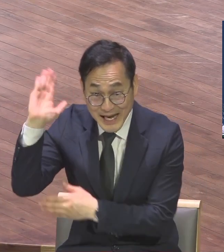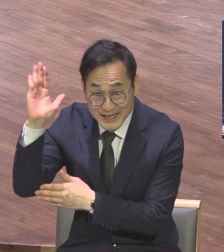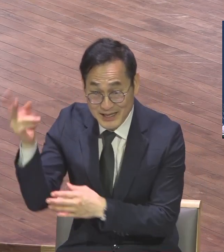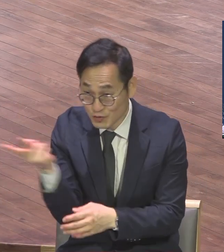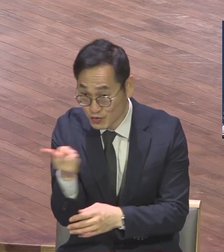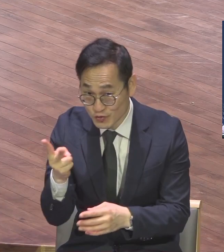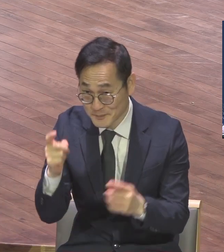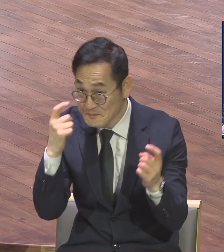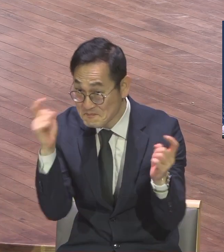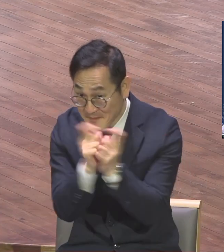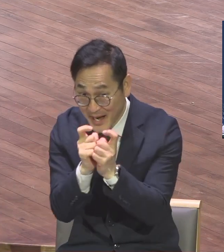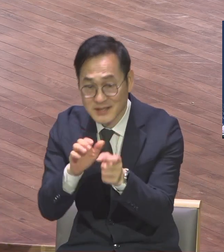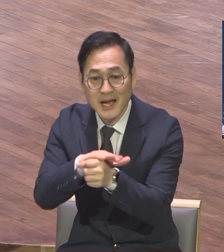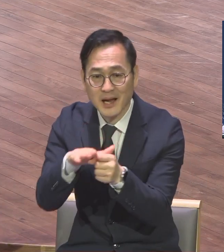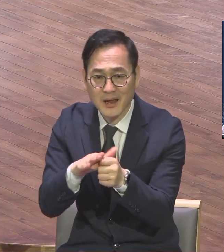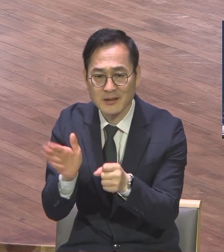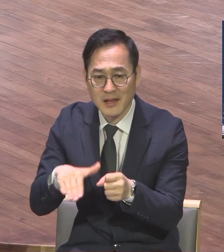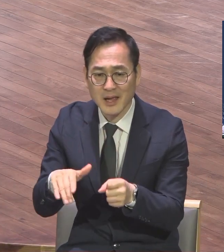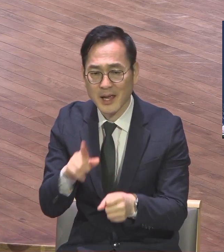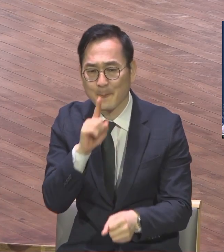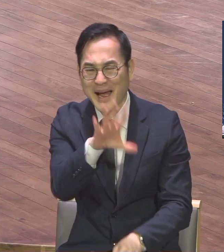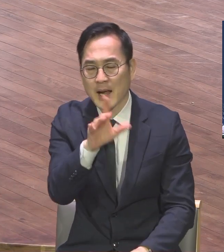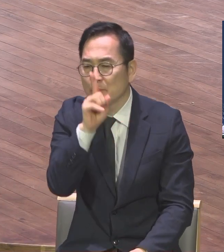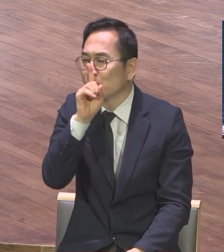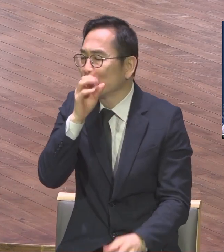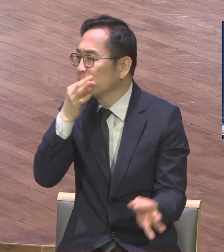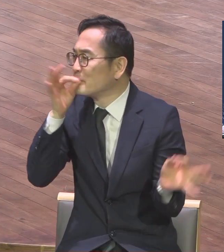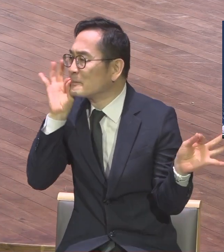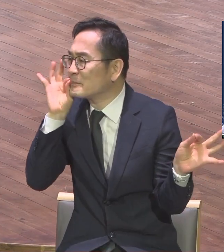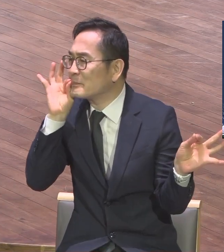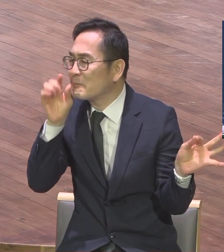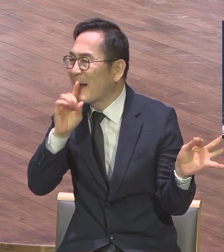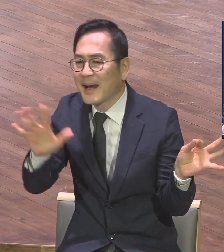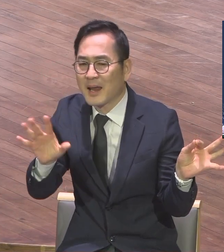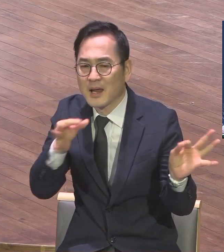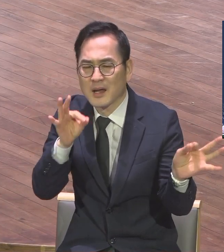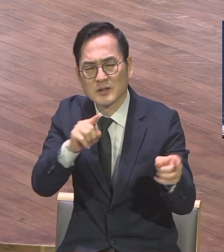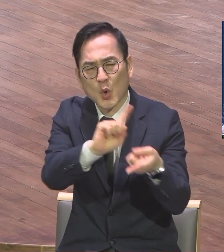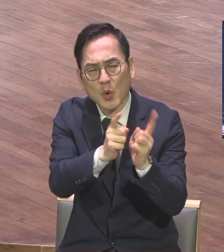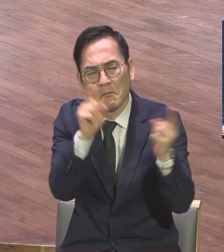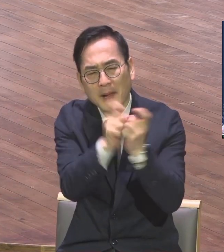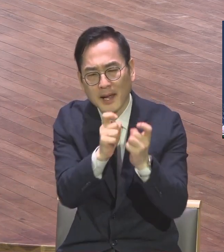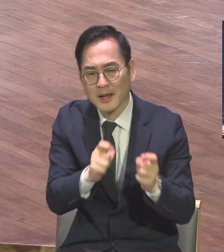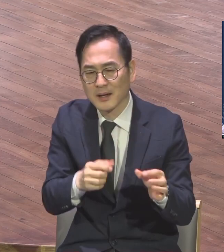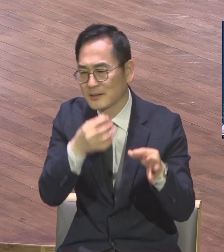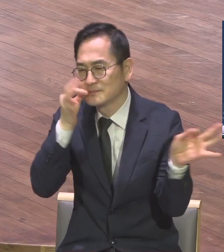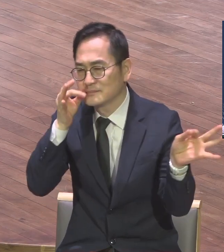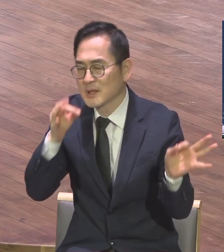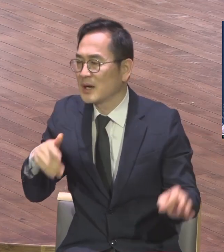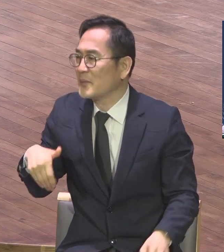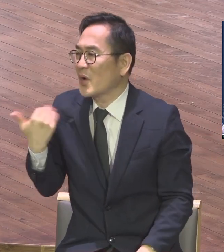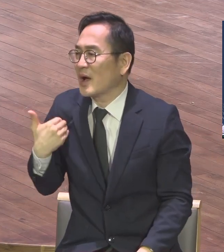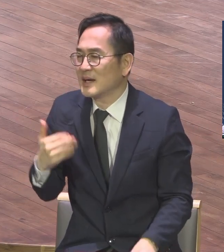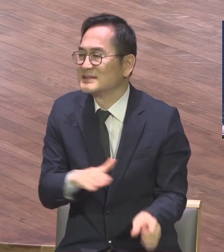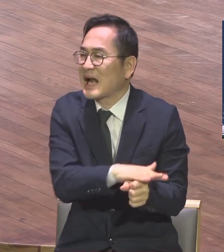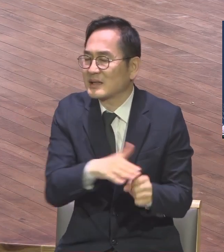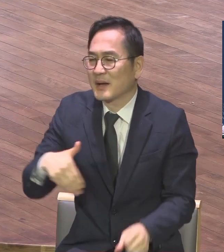그런데 마음으로만 그렇게 했지 고백을 못했어. 모르는 척